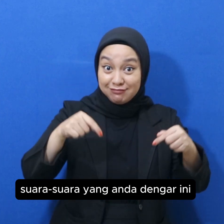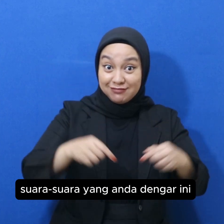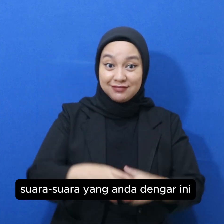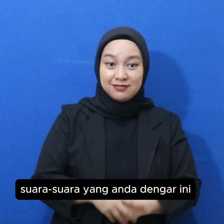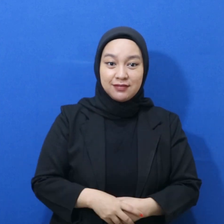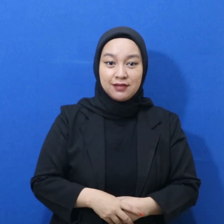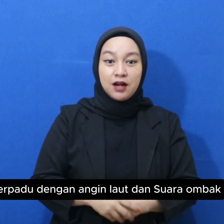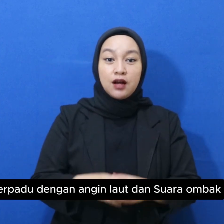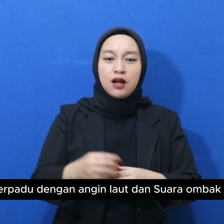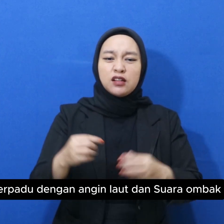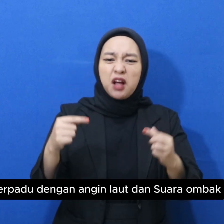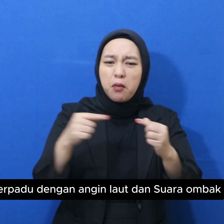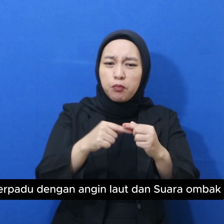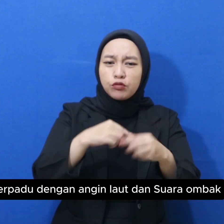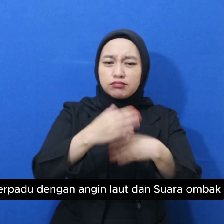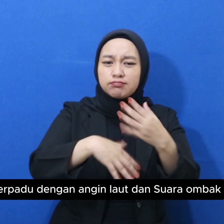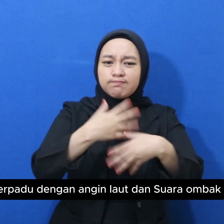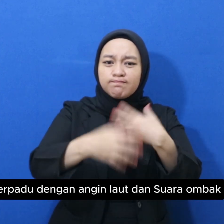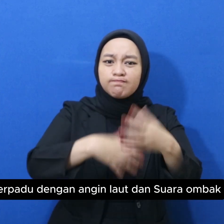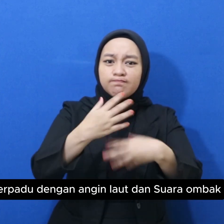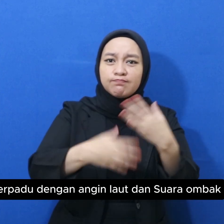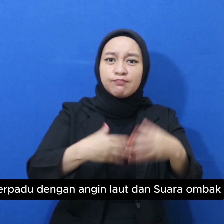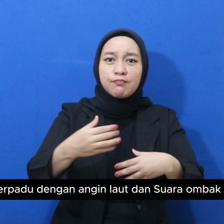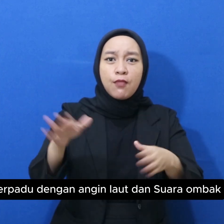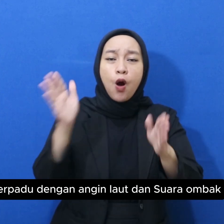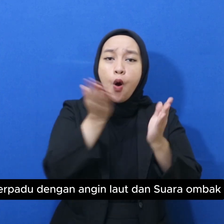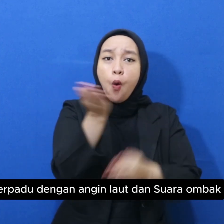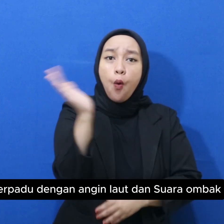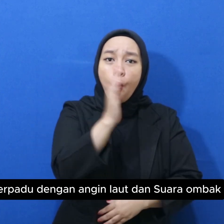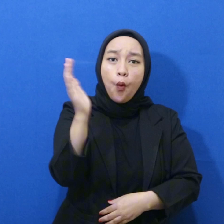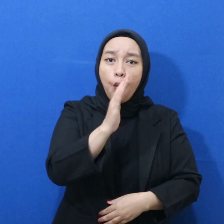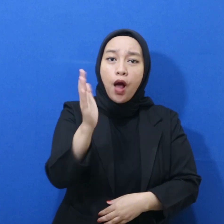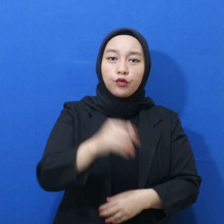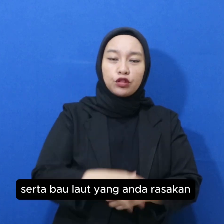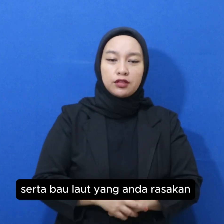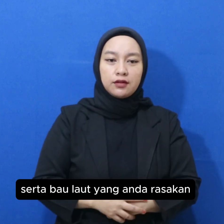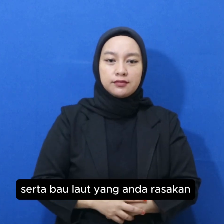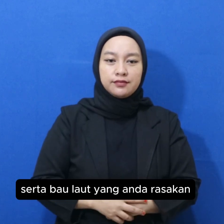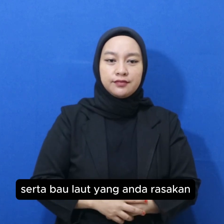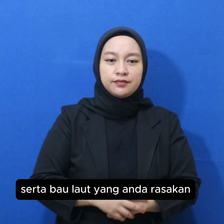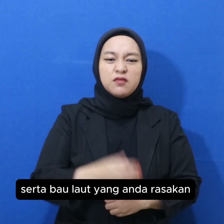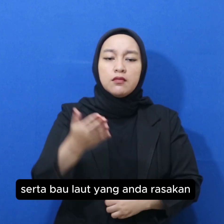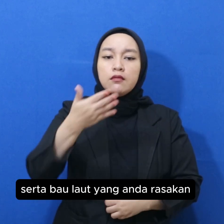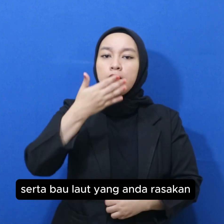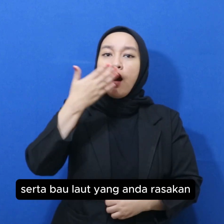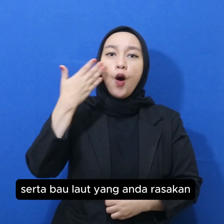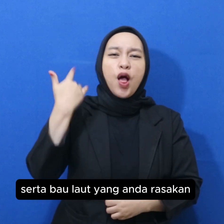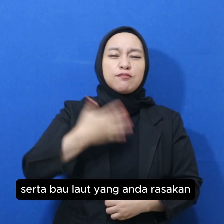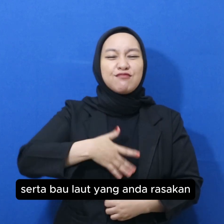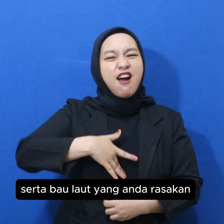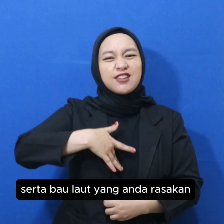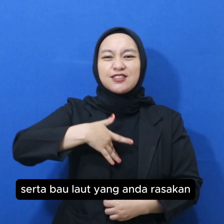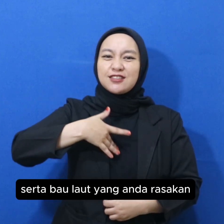ini berpadu dengan angin laut dan suara ombak, serta bau laut yang Anda